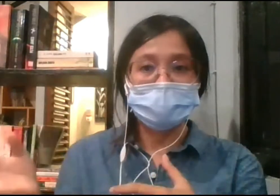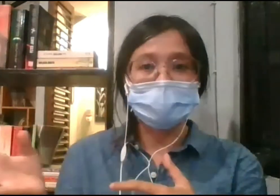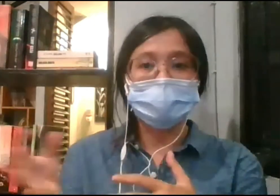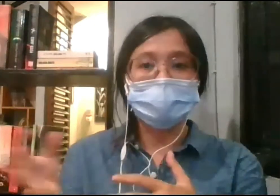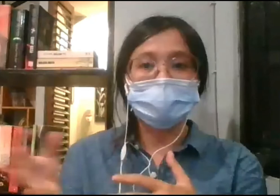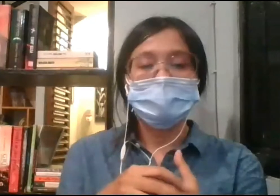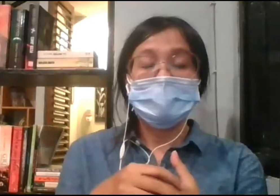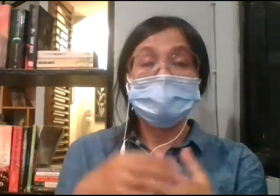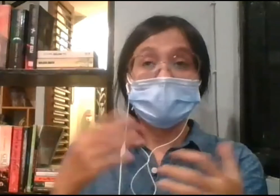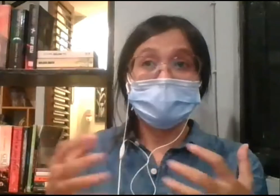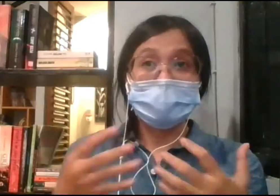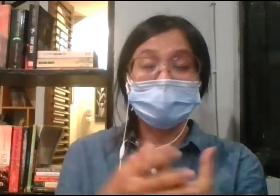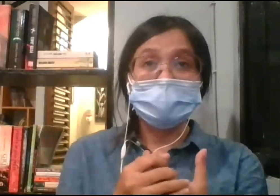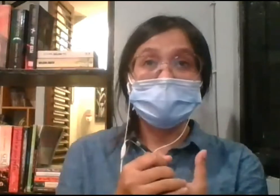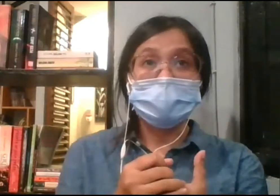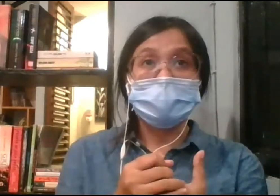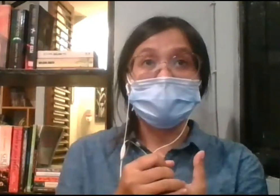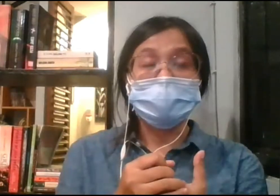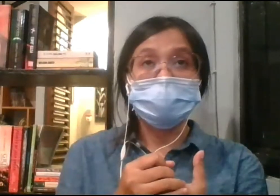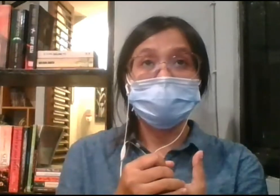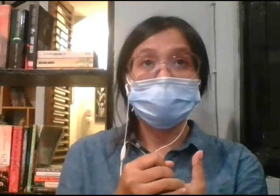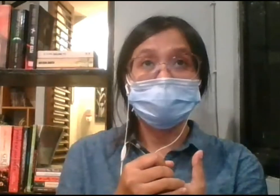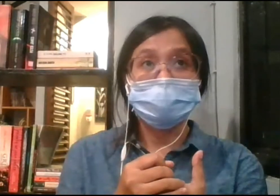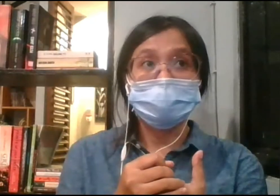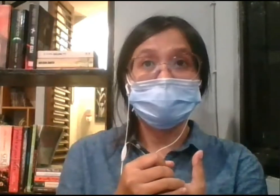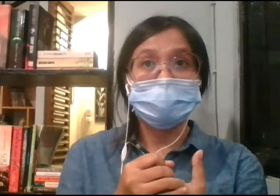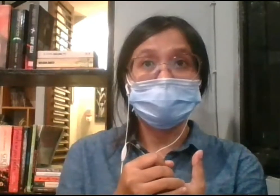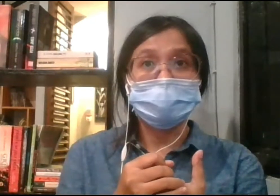tenda-tenda misalnya, bagaimana mereka